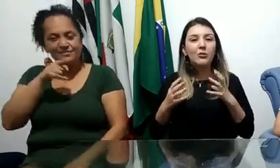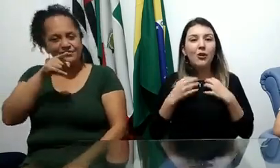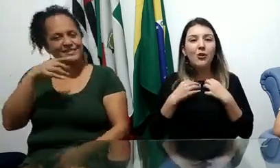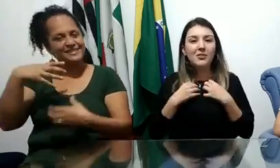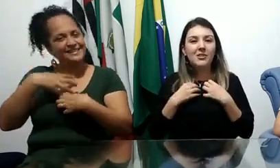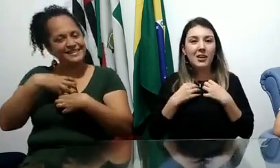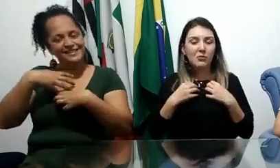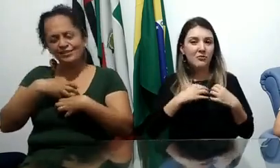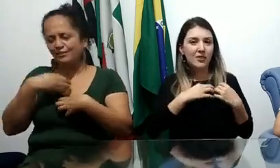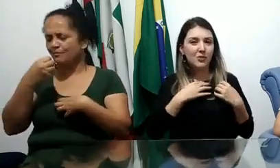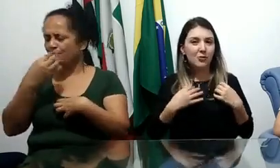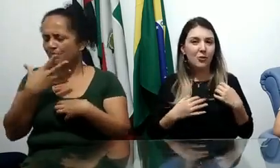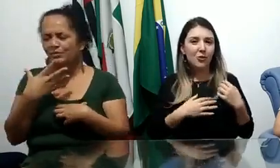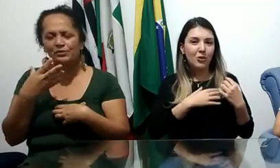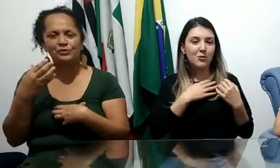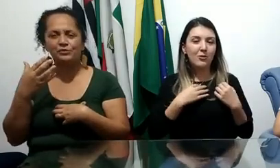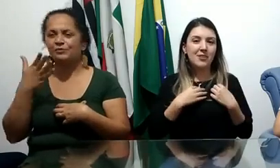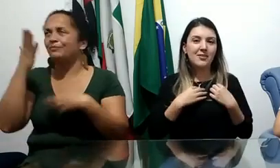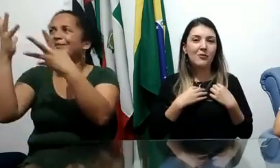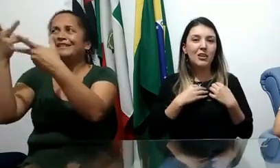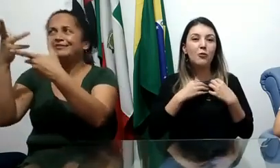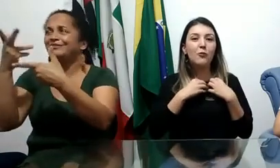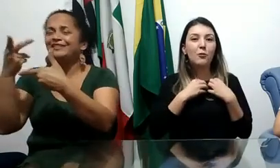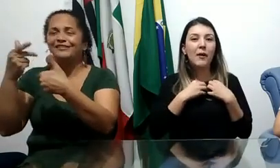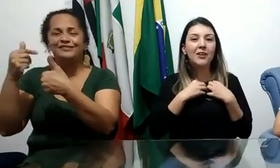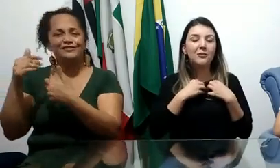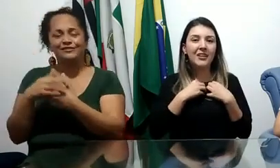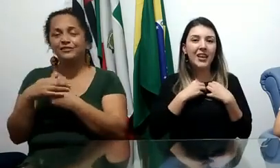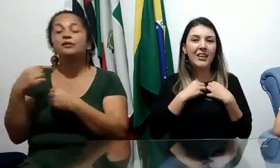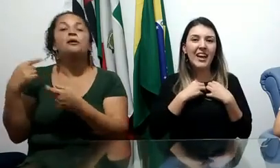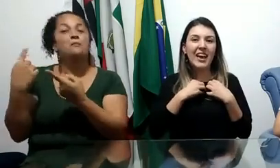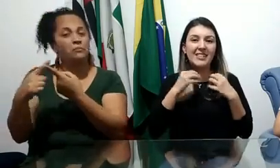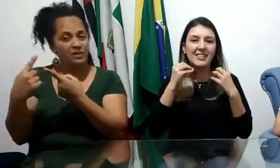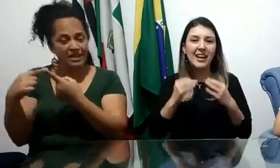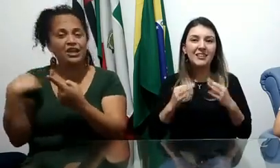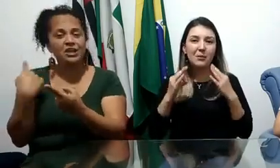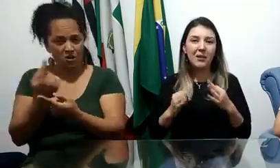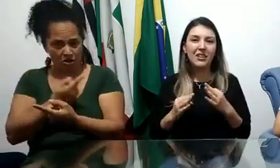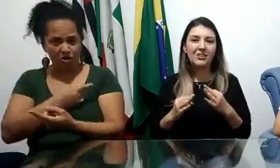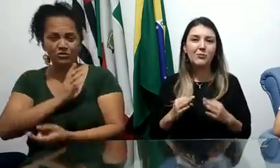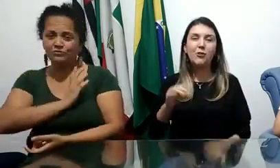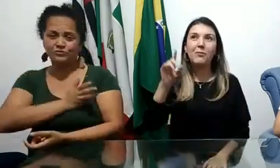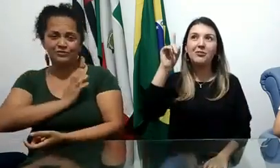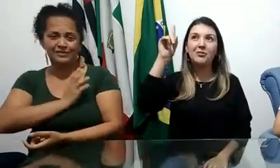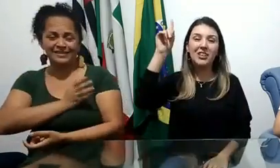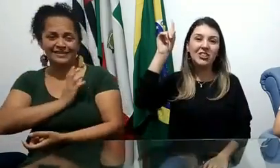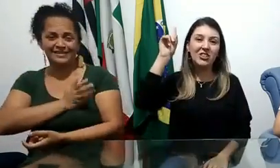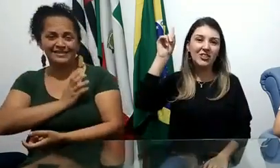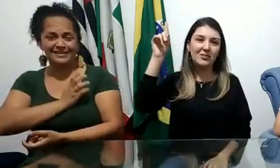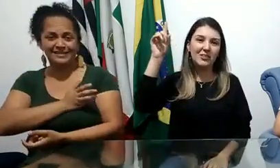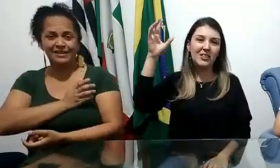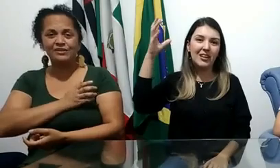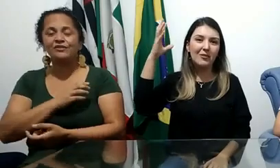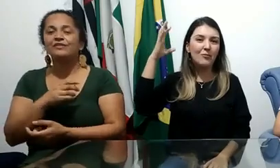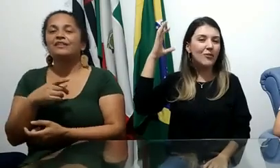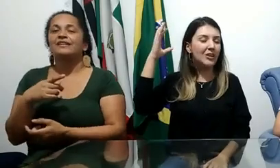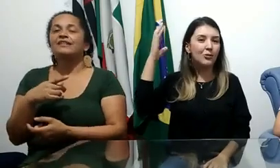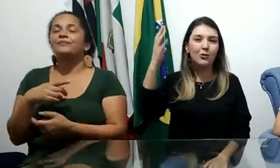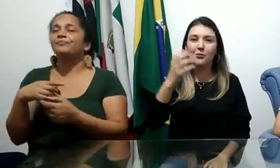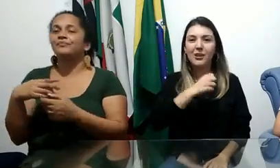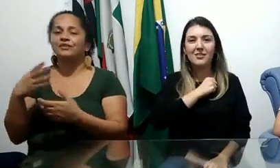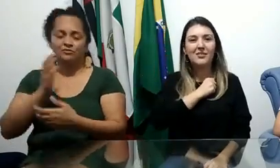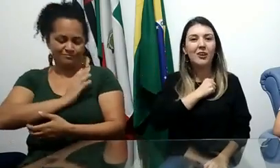porque nós temos um vazio no nosso coração em que o formato dele é exatamente o formato que Jesus tem.